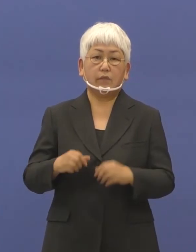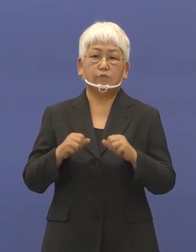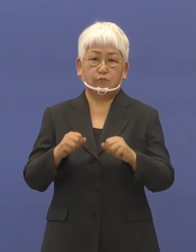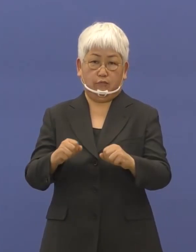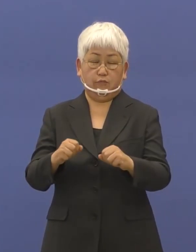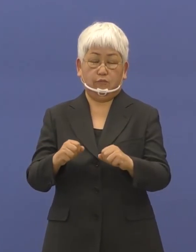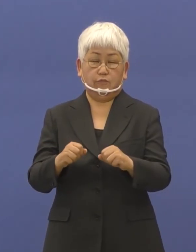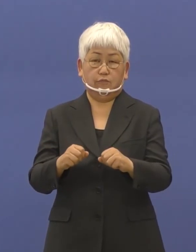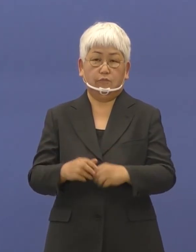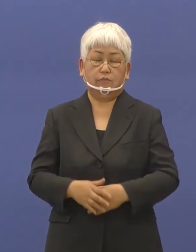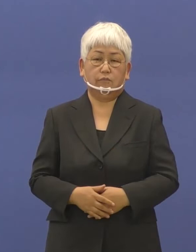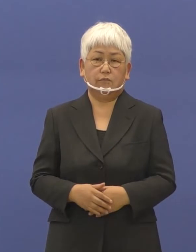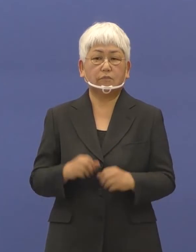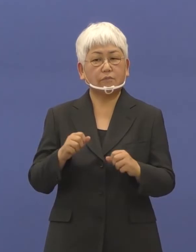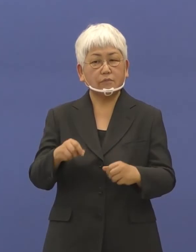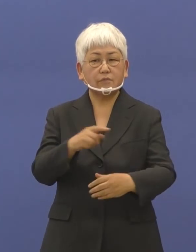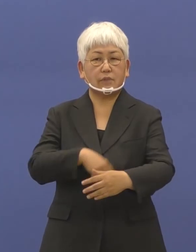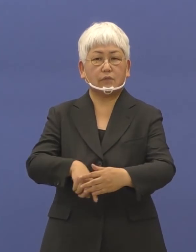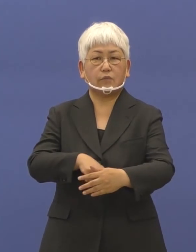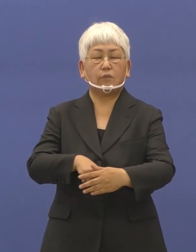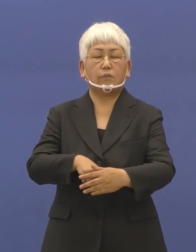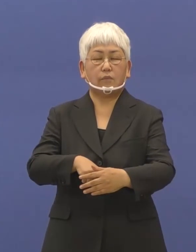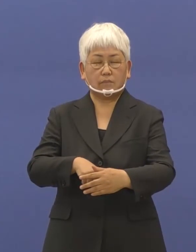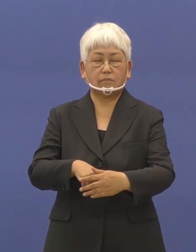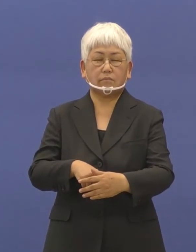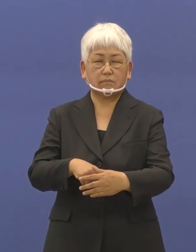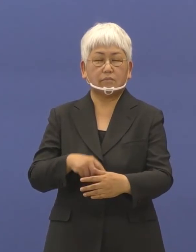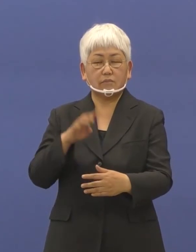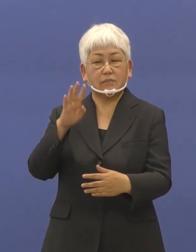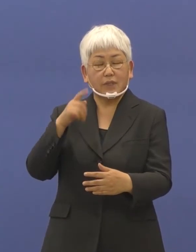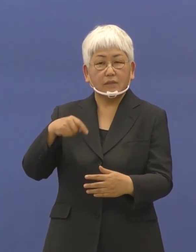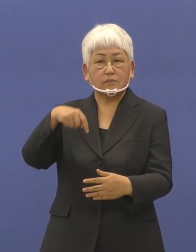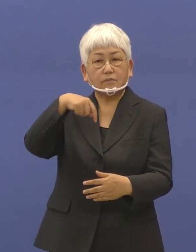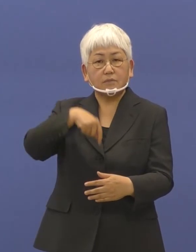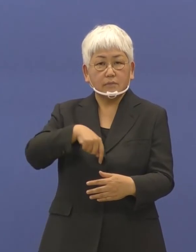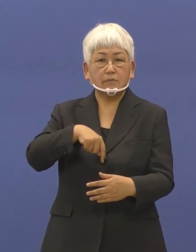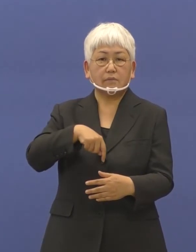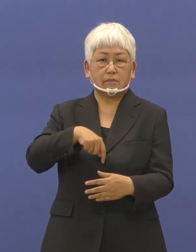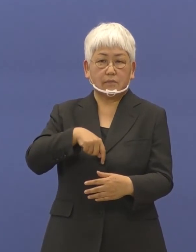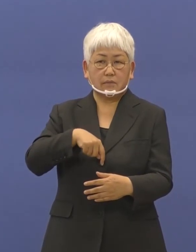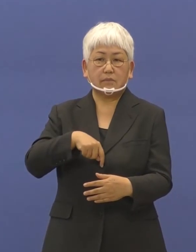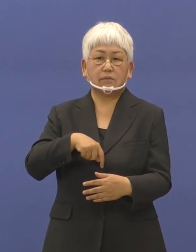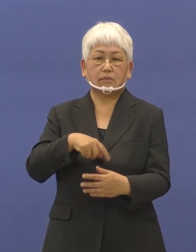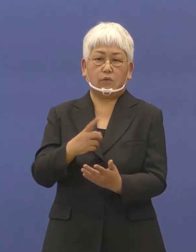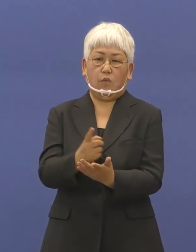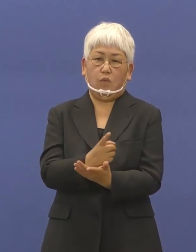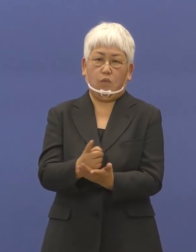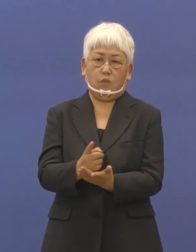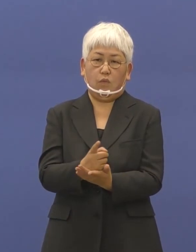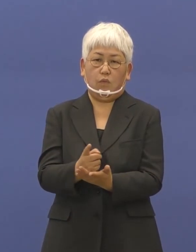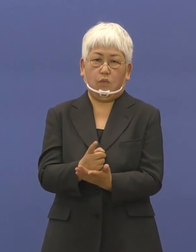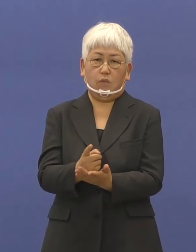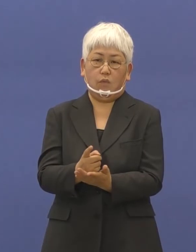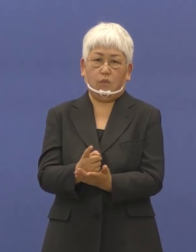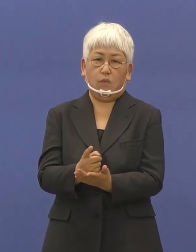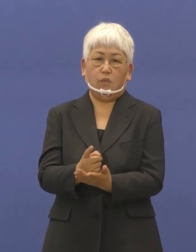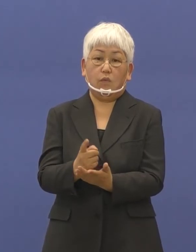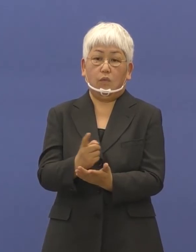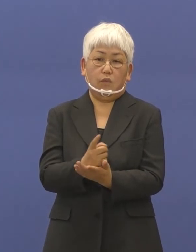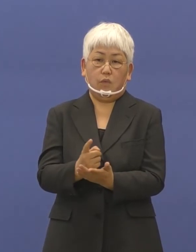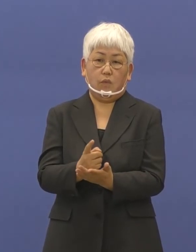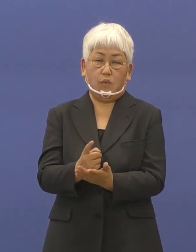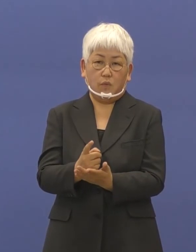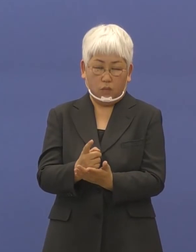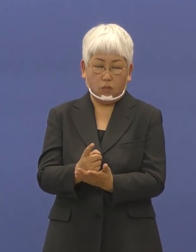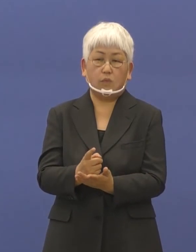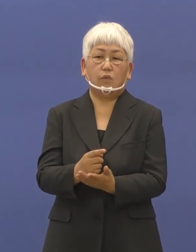ていうことは県としてもそういう方向性ですし、私個人も